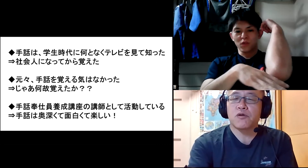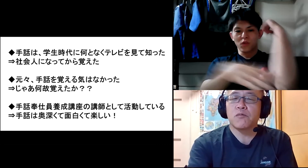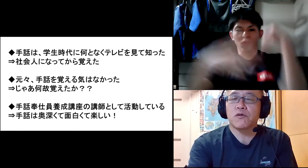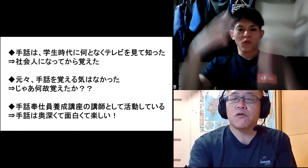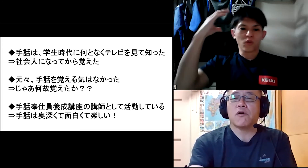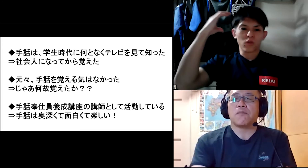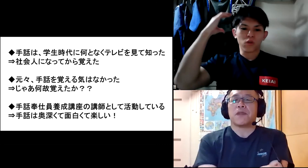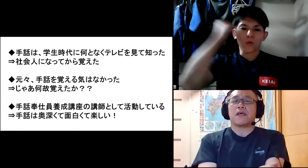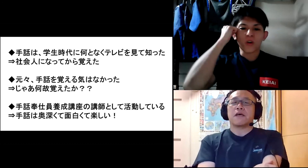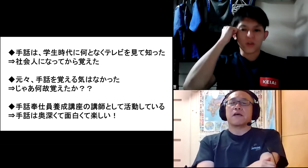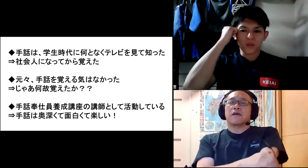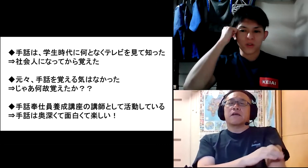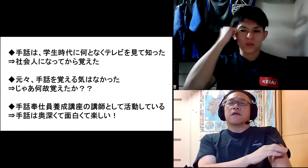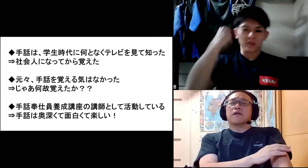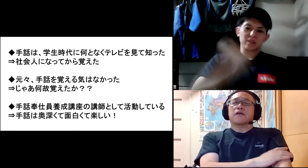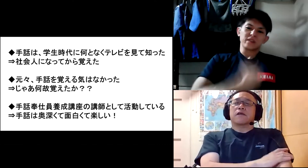で、もともと、